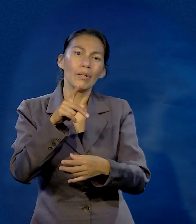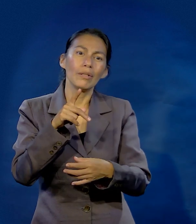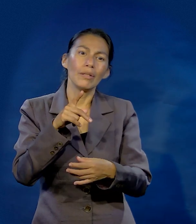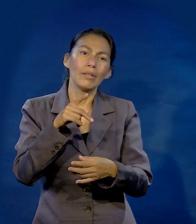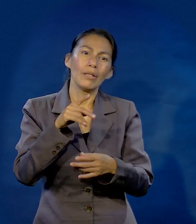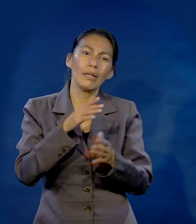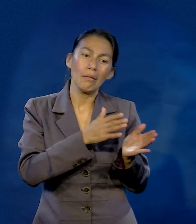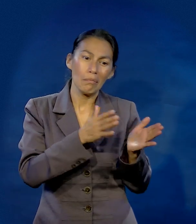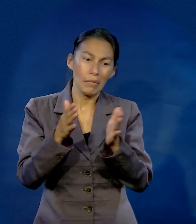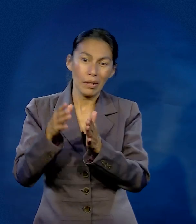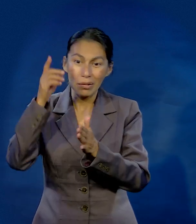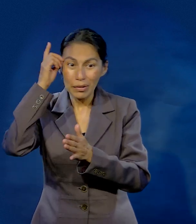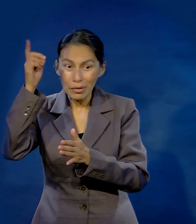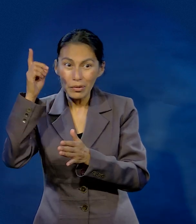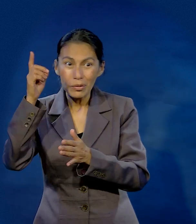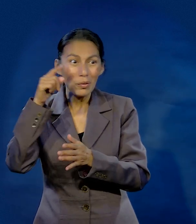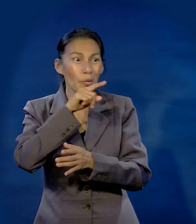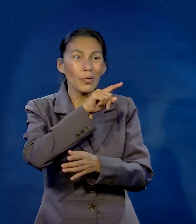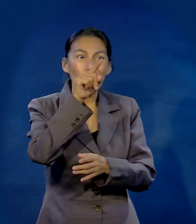y eterna